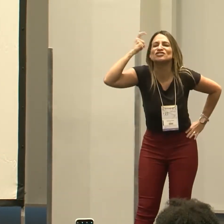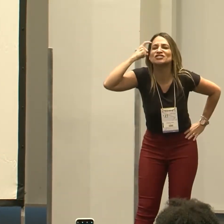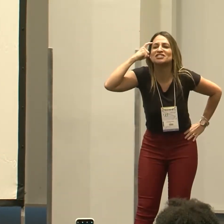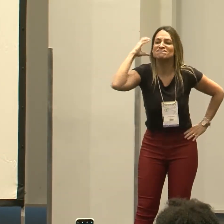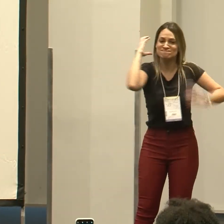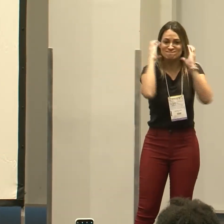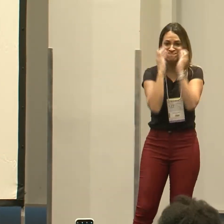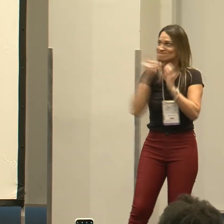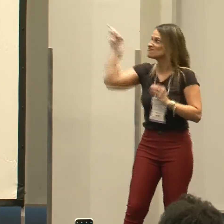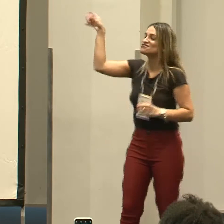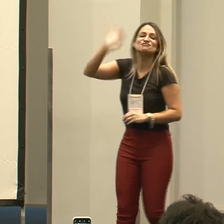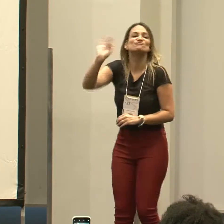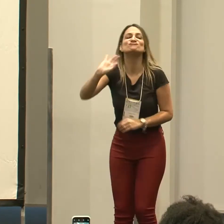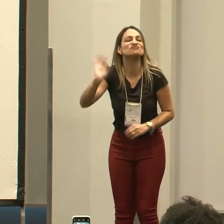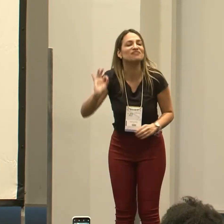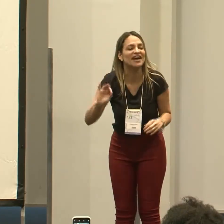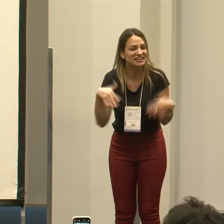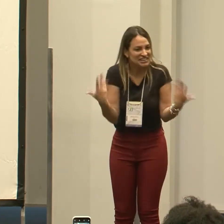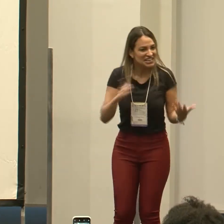Ele é...